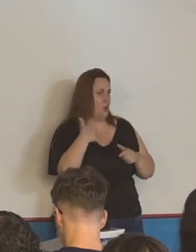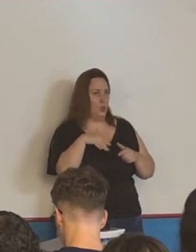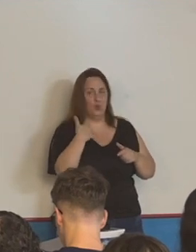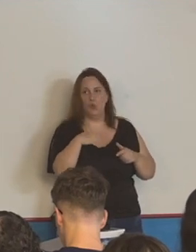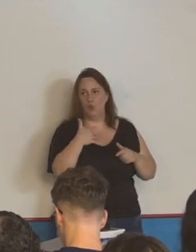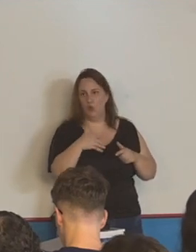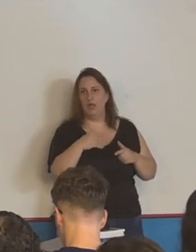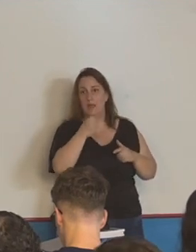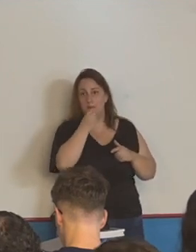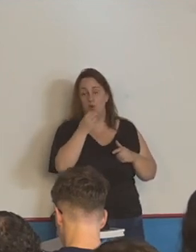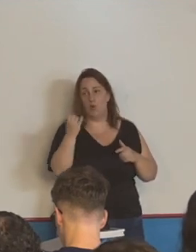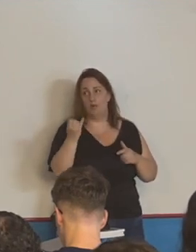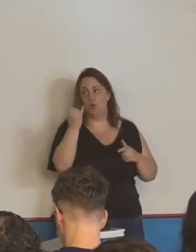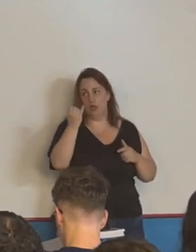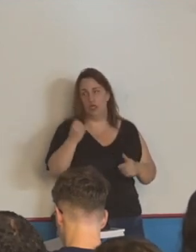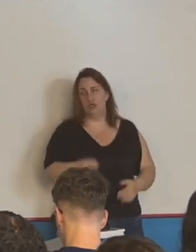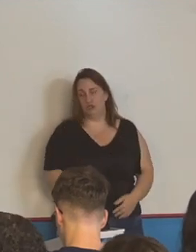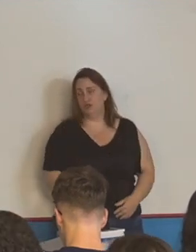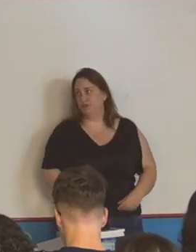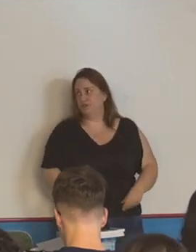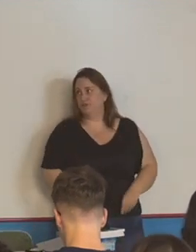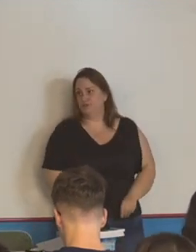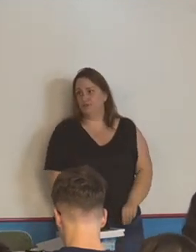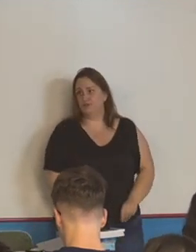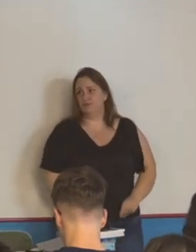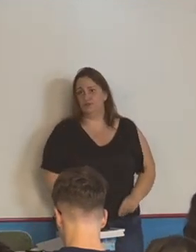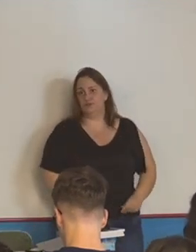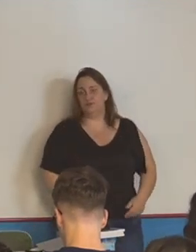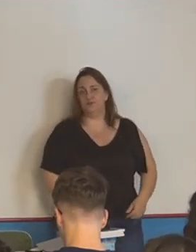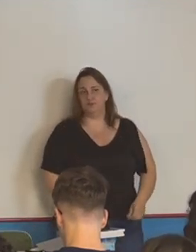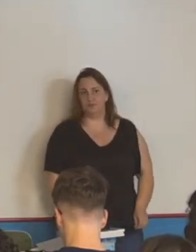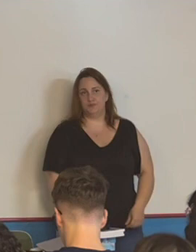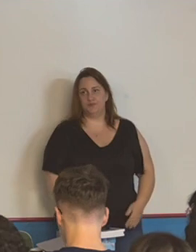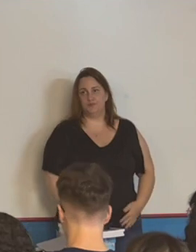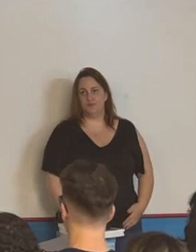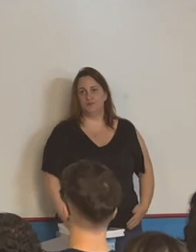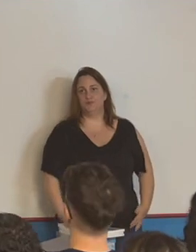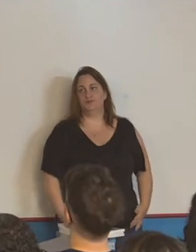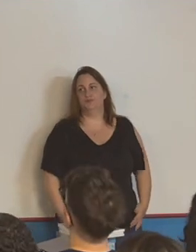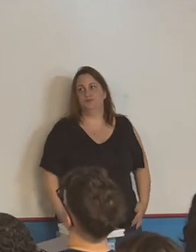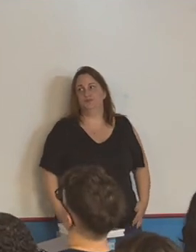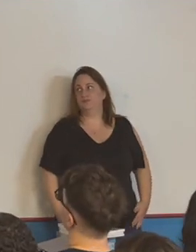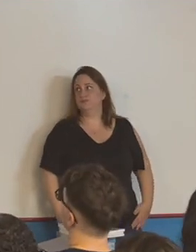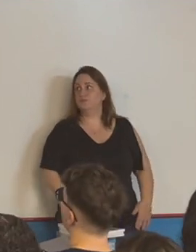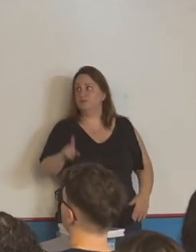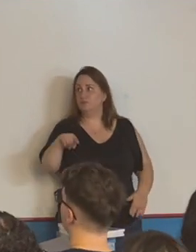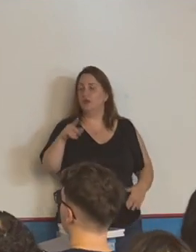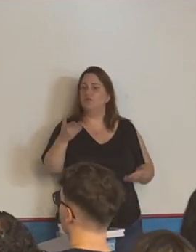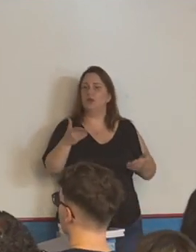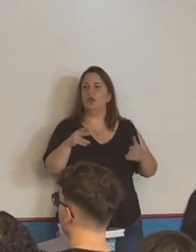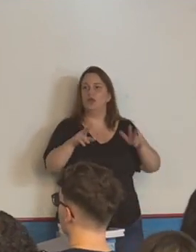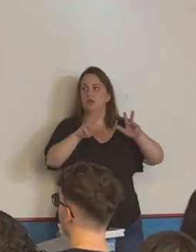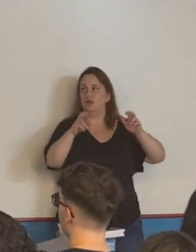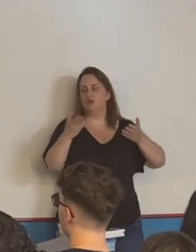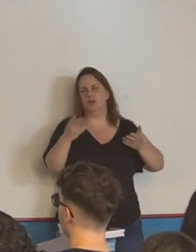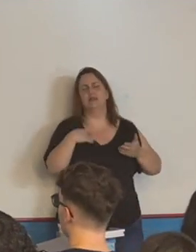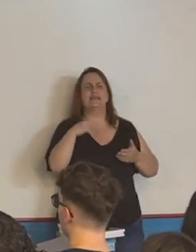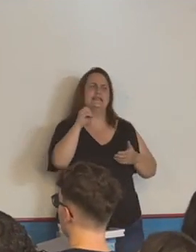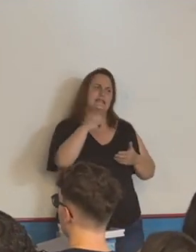Editais bem importantes, sabe? De arte contemporânea. Então, essa foi... É aí, óbvio,